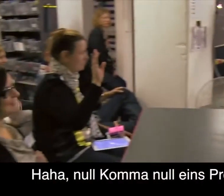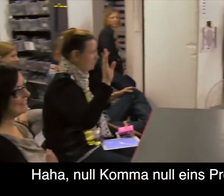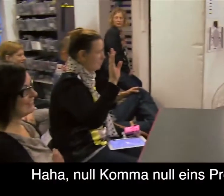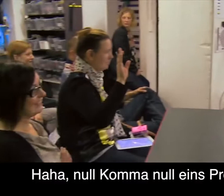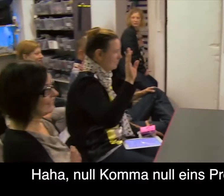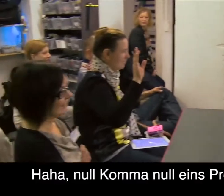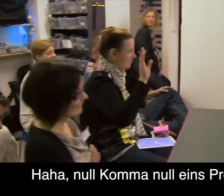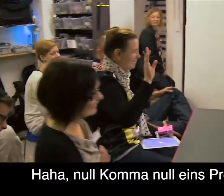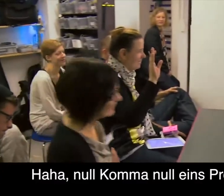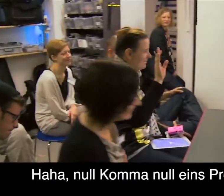0,01%.